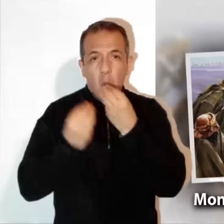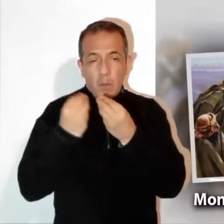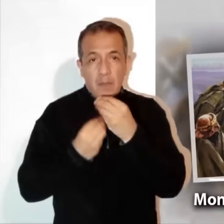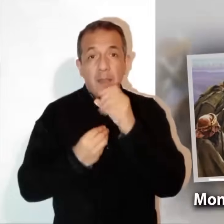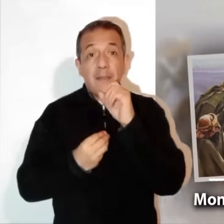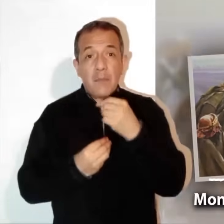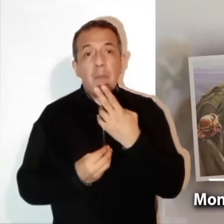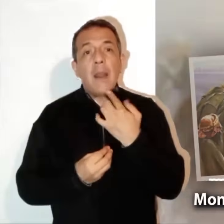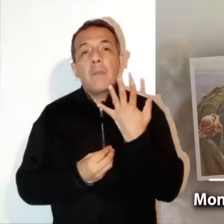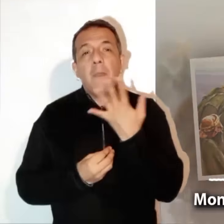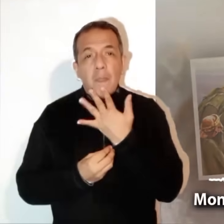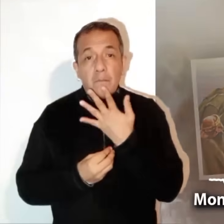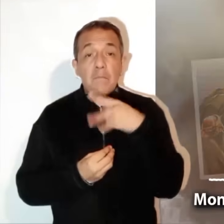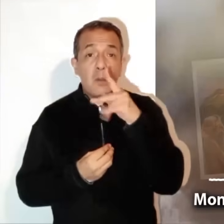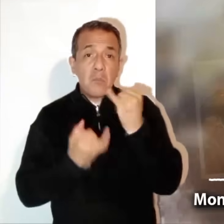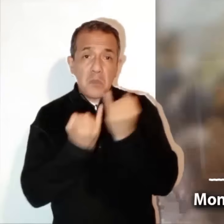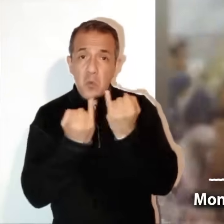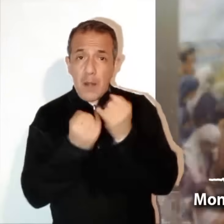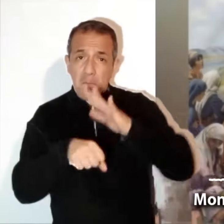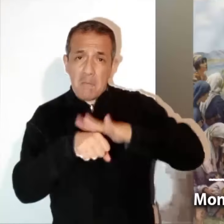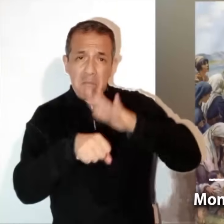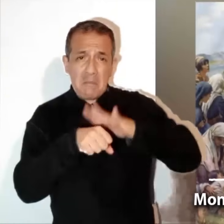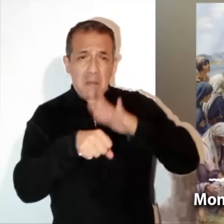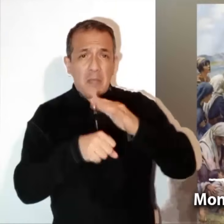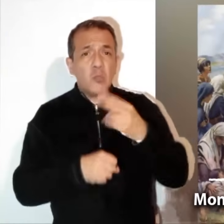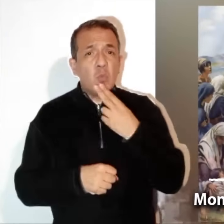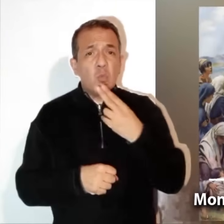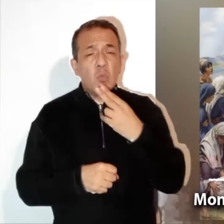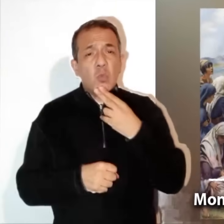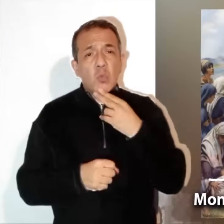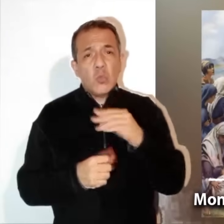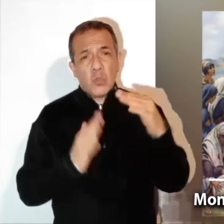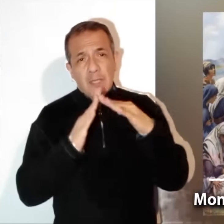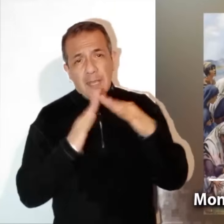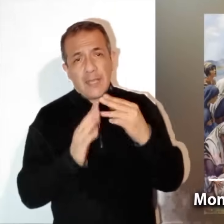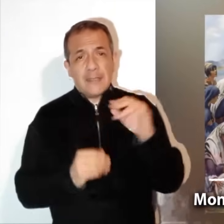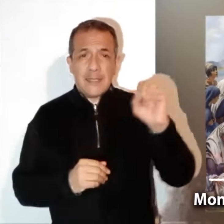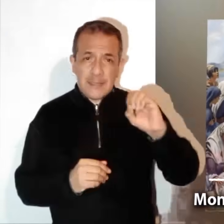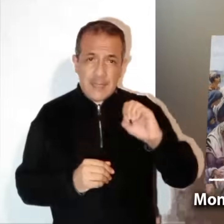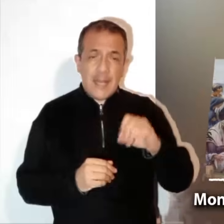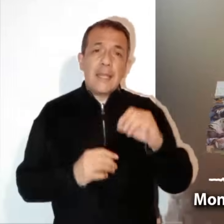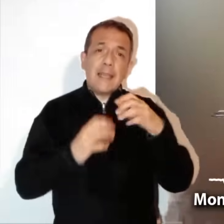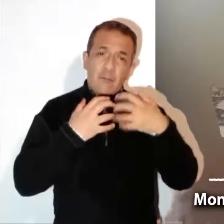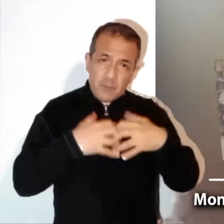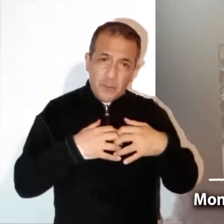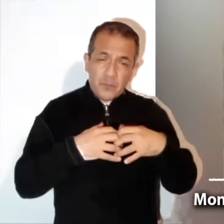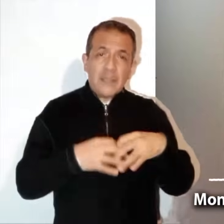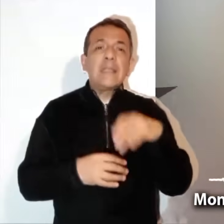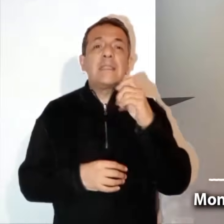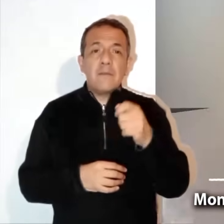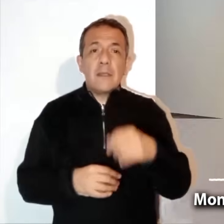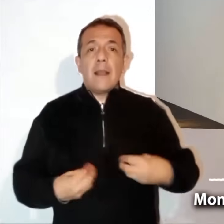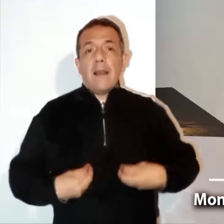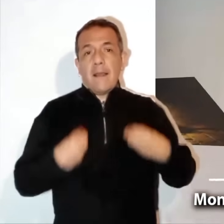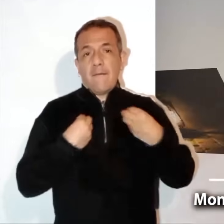industriales que nos llevarían a mostrar cómo debe ser la vida del cristiano. Sin la sal, el cuerpo humano se